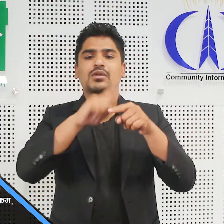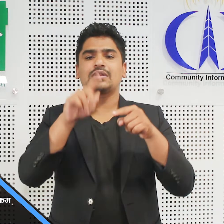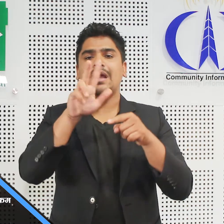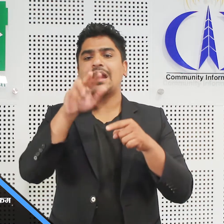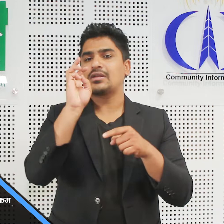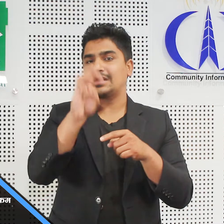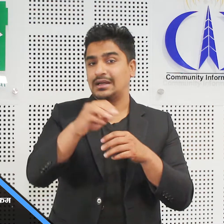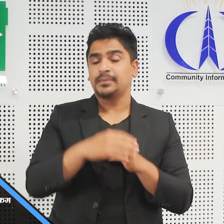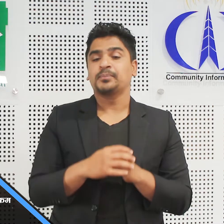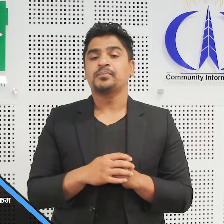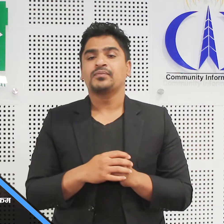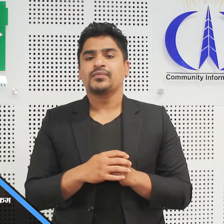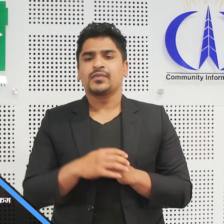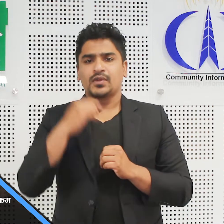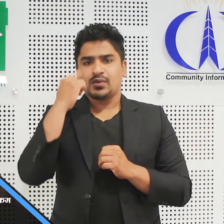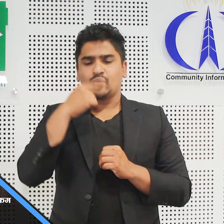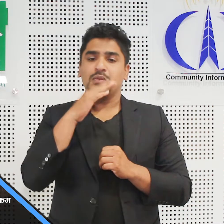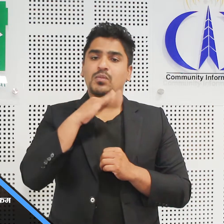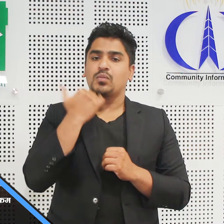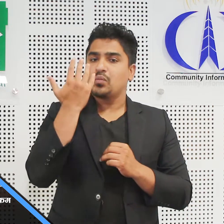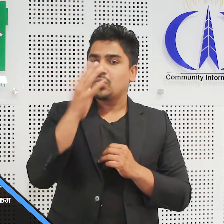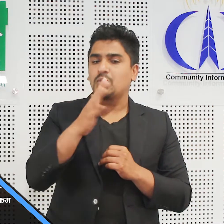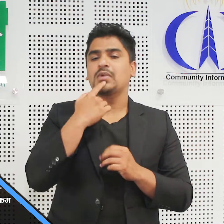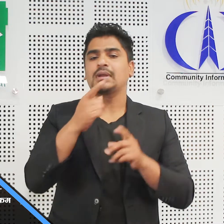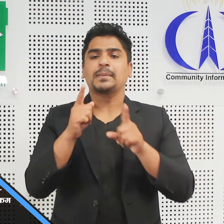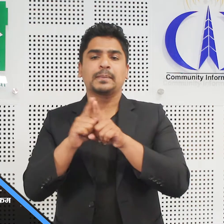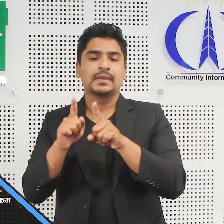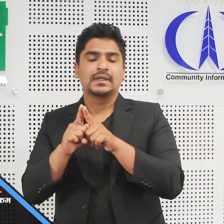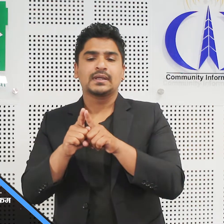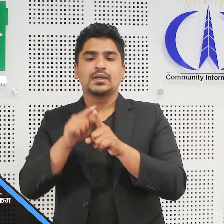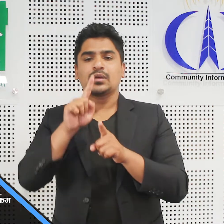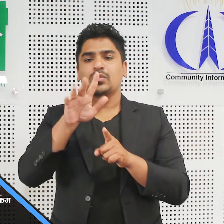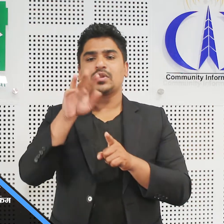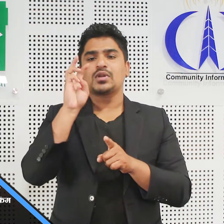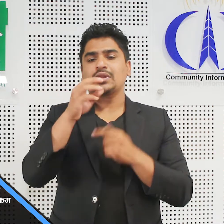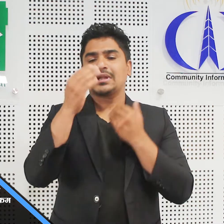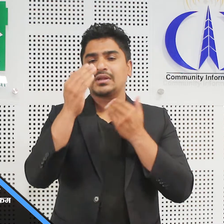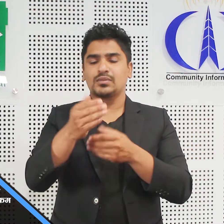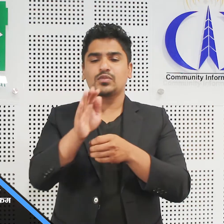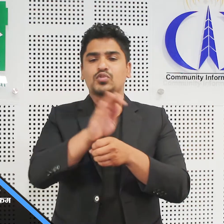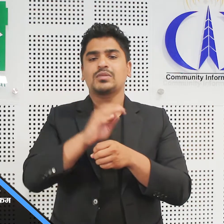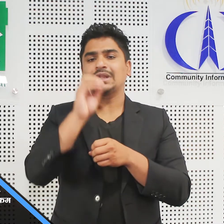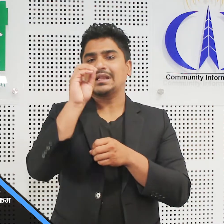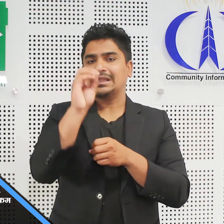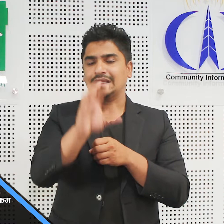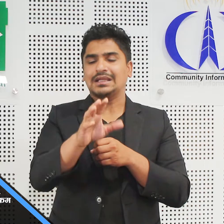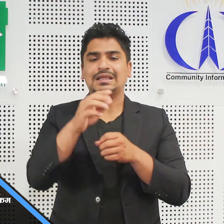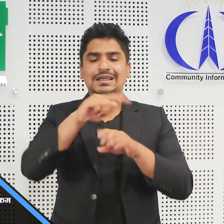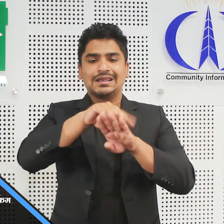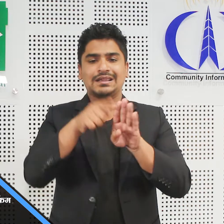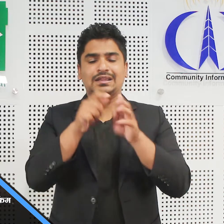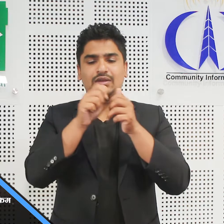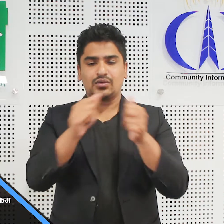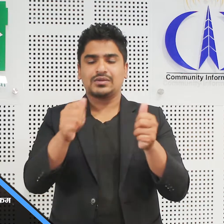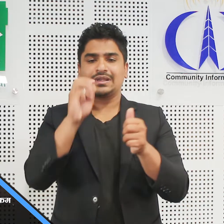रिफर गरेर काठमाडौँतिर वा सम्म दोलखाबाट लानु पर्यो भने यातायात खर्च बापत 8000 र कोही मृतक नै हुनुभयो भने